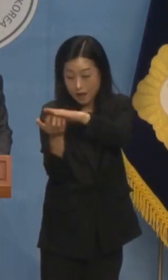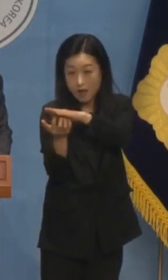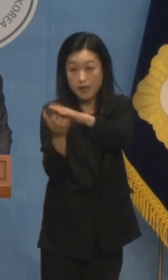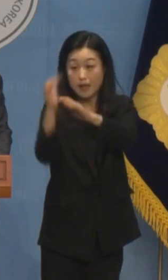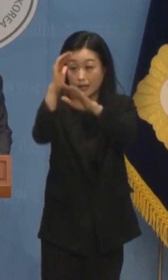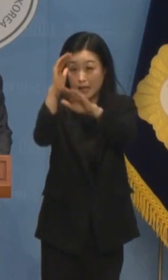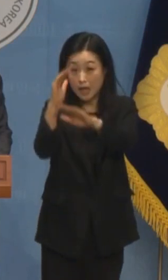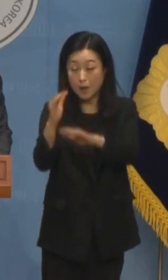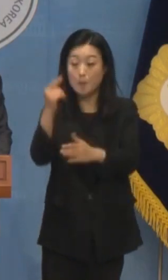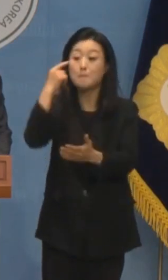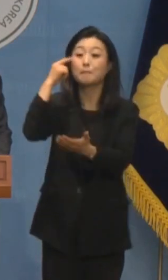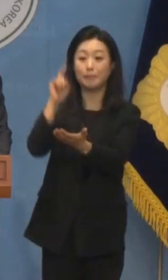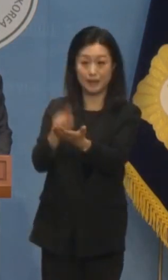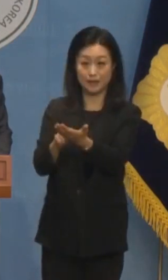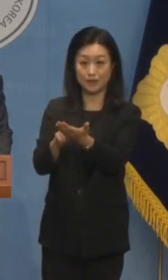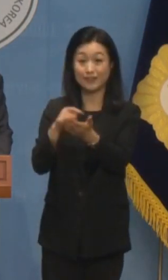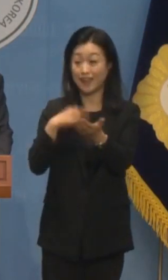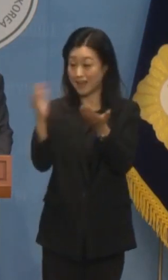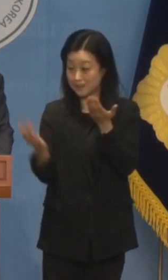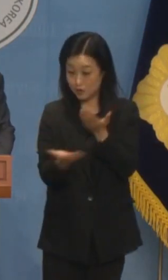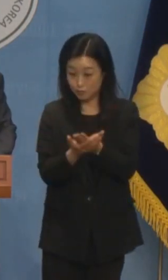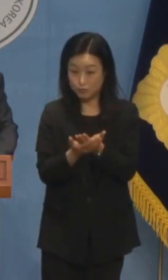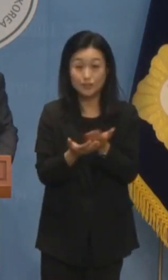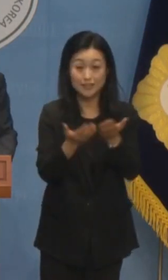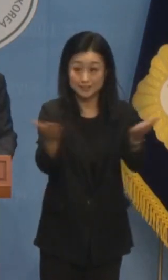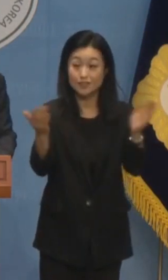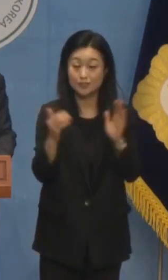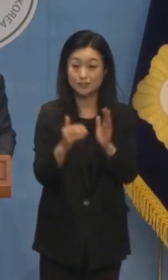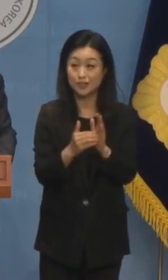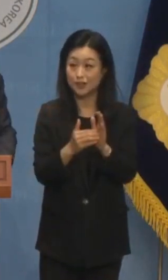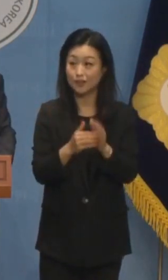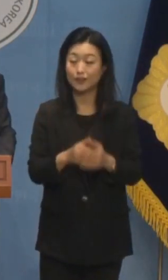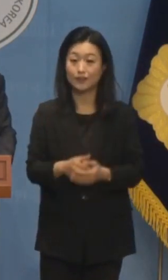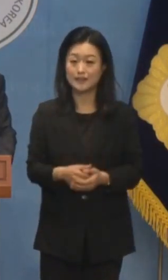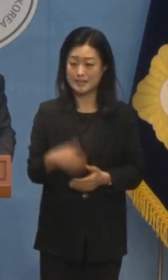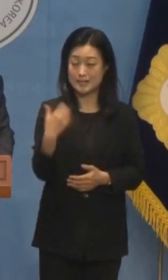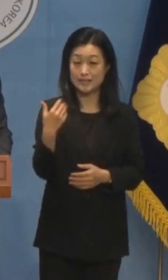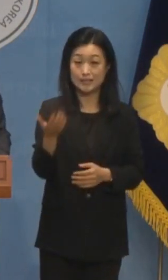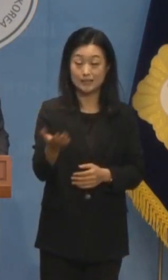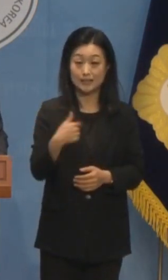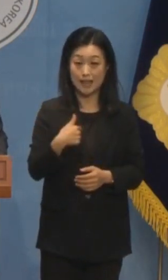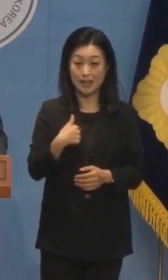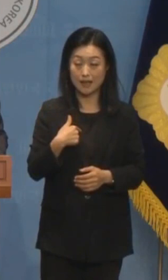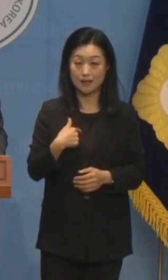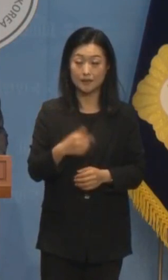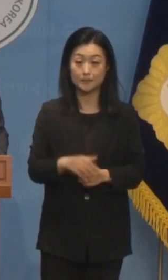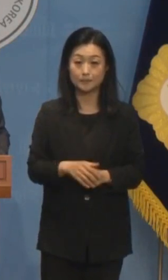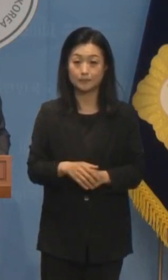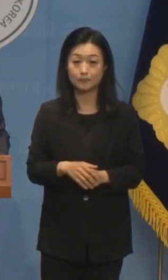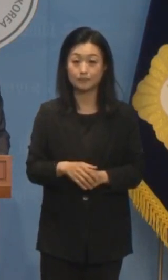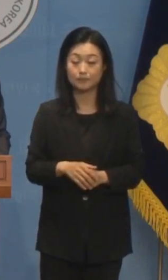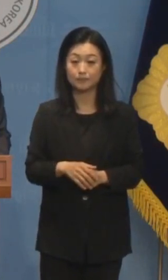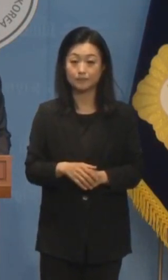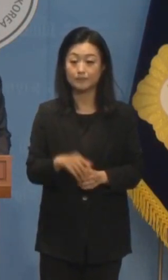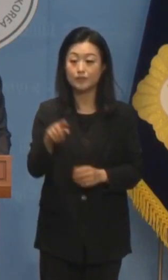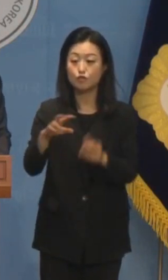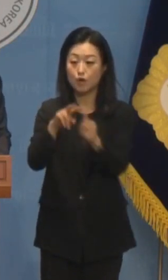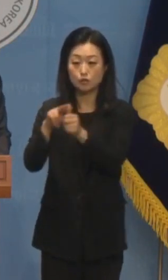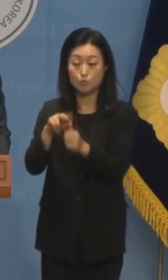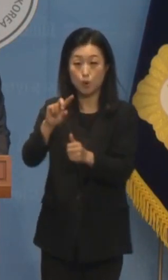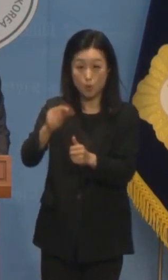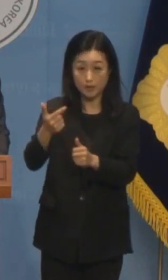그대로 첨부되어 있습니다. 제가 내놔라 내 파일 운동을 국정원을